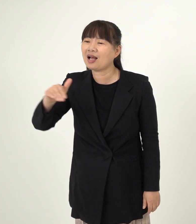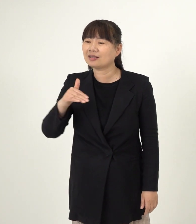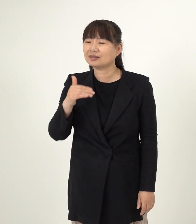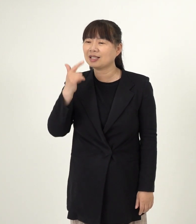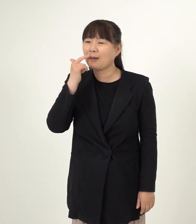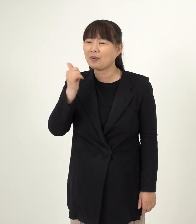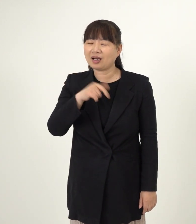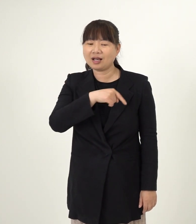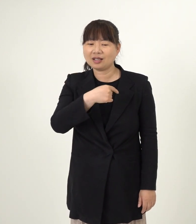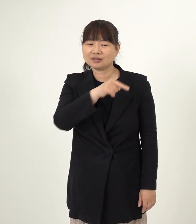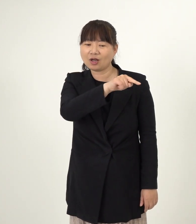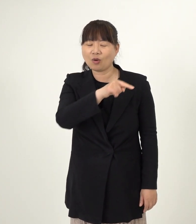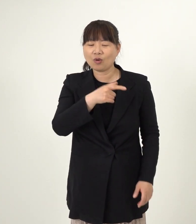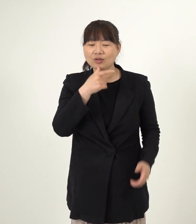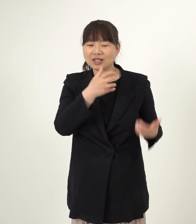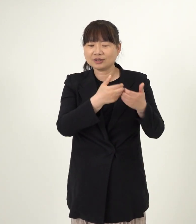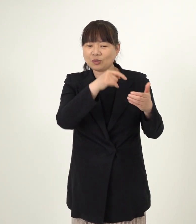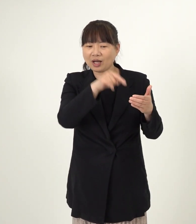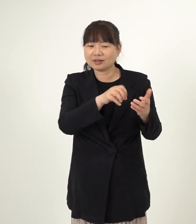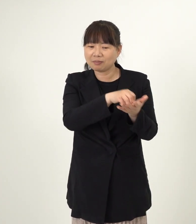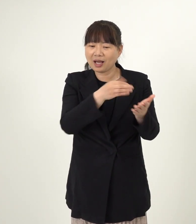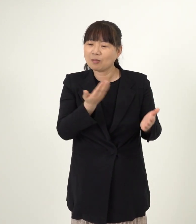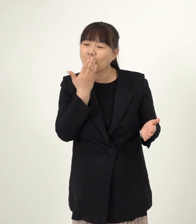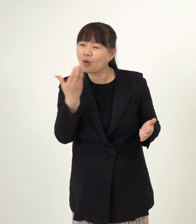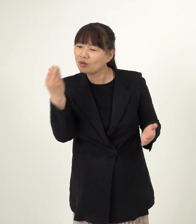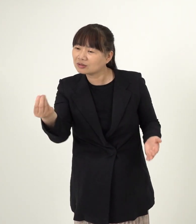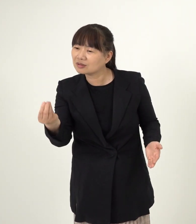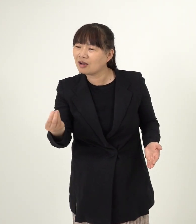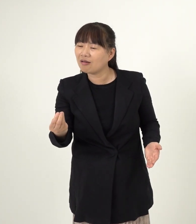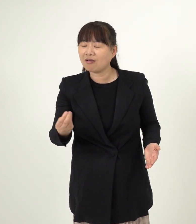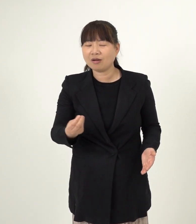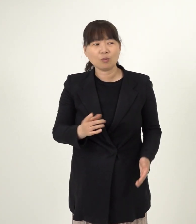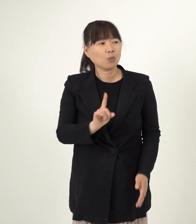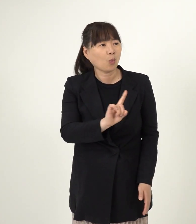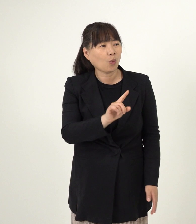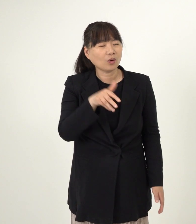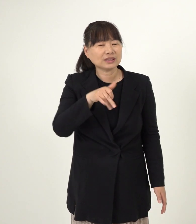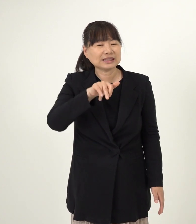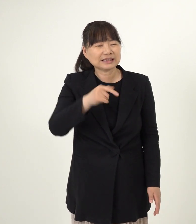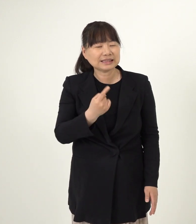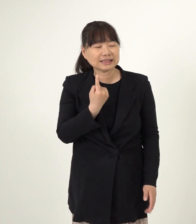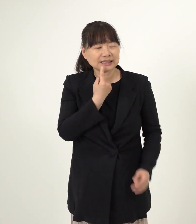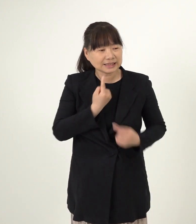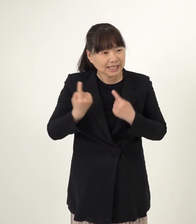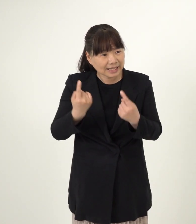아빠가 드셨죠? 뭘? 아이고 치즈케이크.